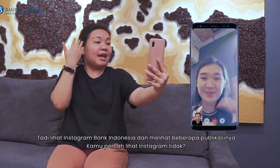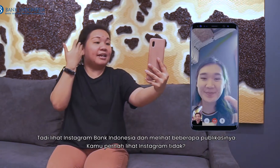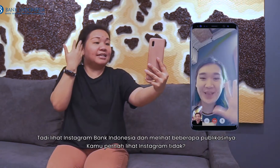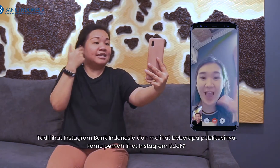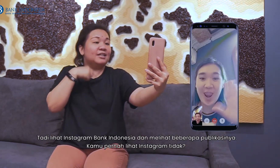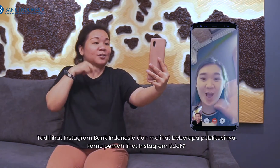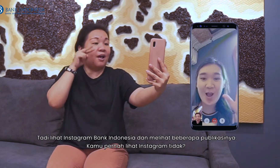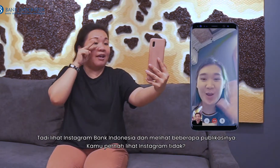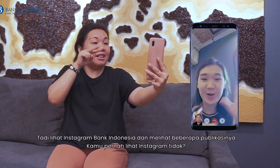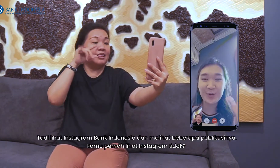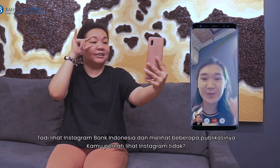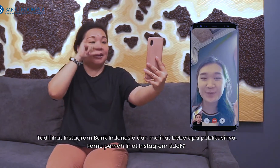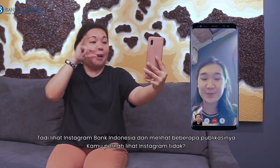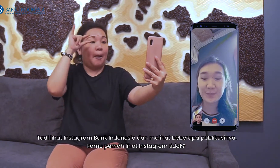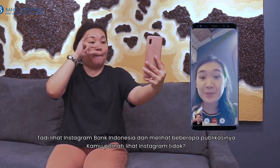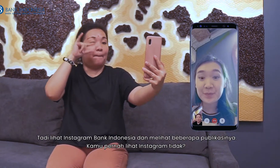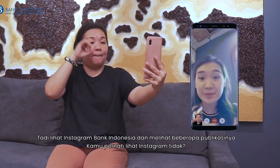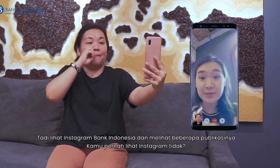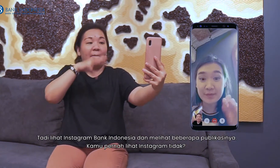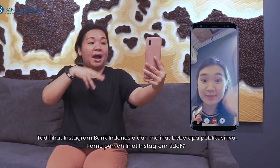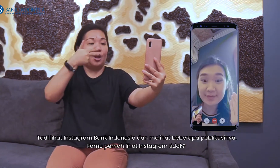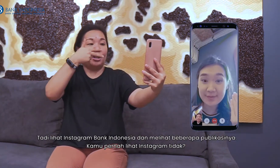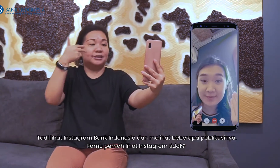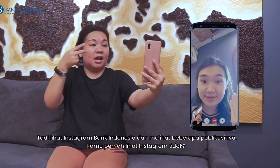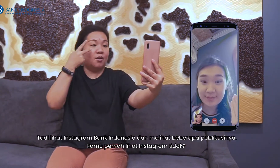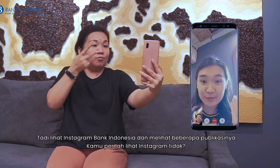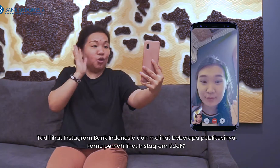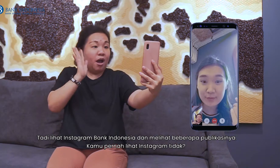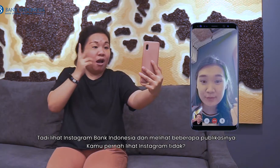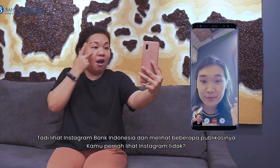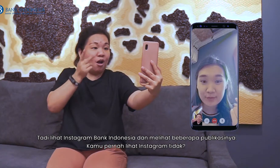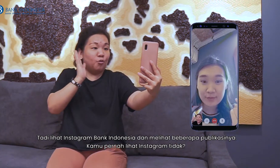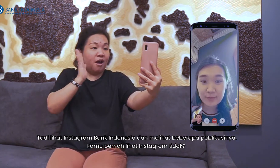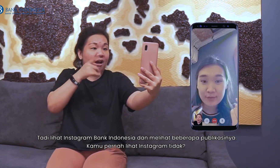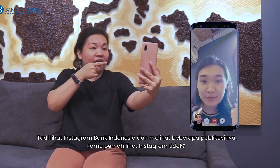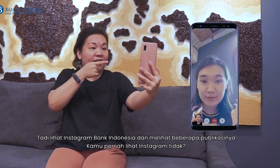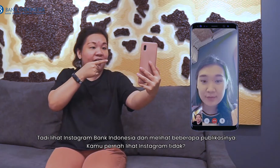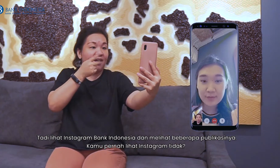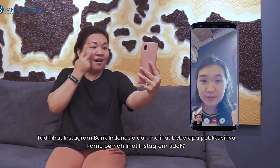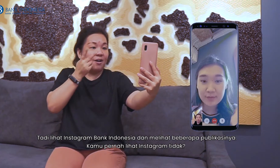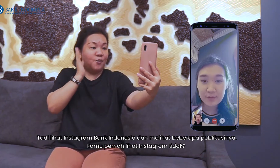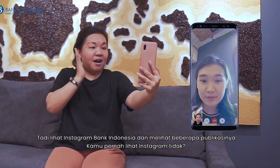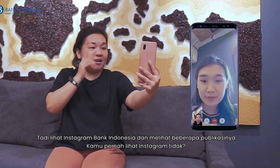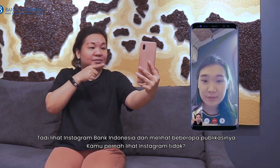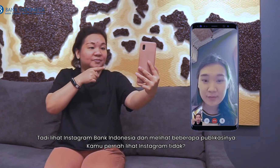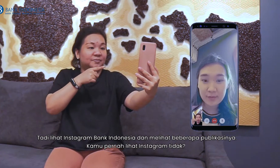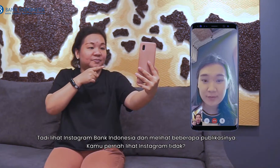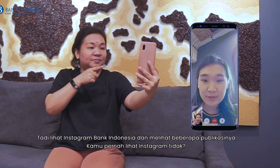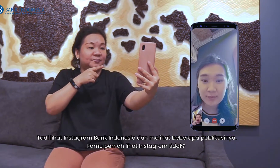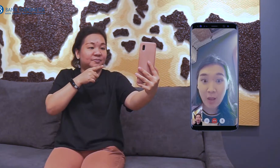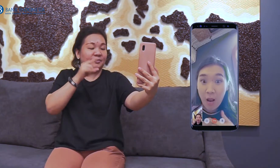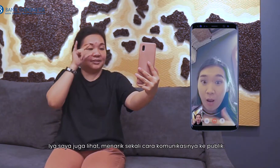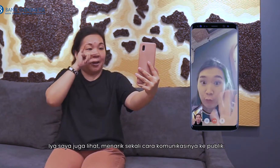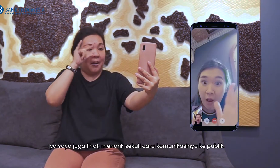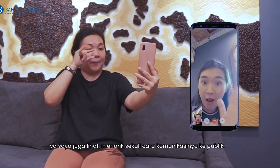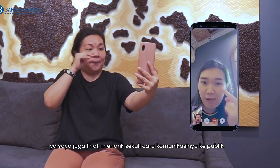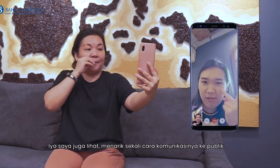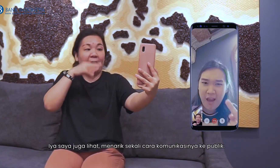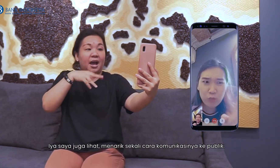aku baru saja membuka Instagram Bank Indonesia dan melihat beberapa publikasinya. Kamu pernah lihat Instagramnya tidak? Iya,